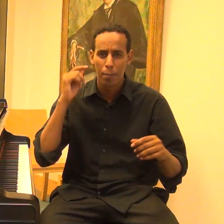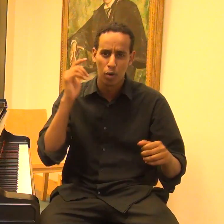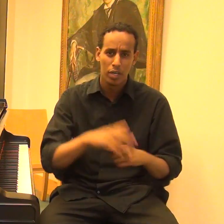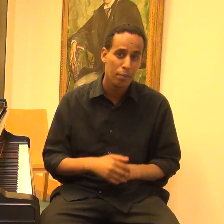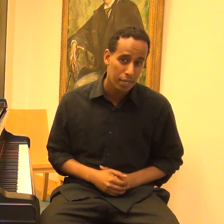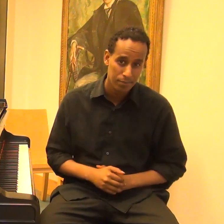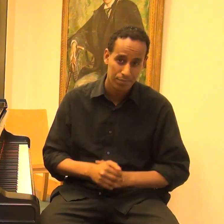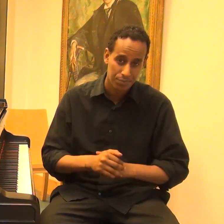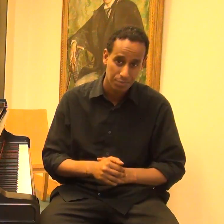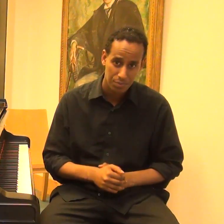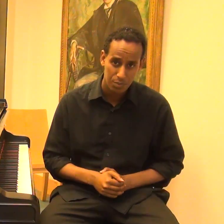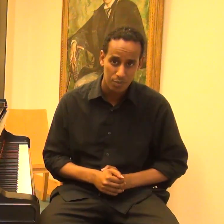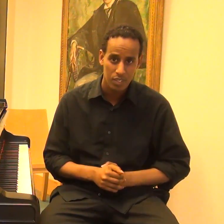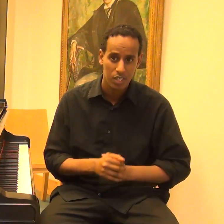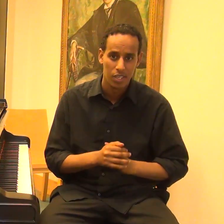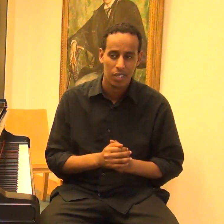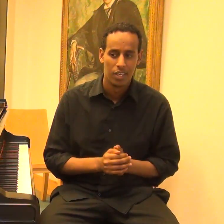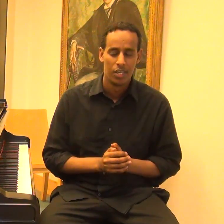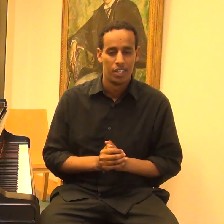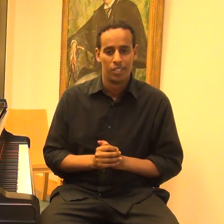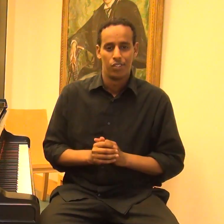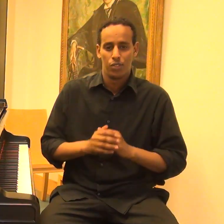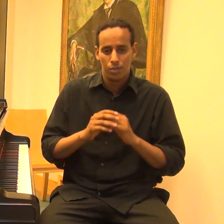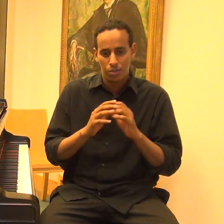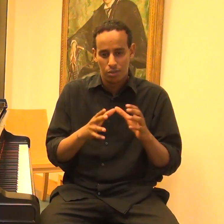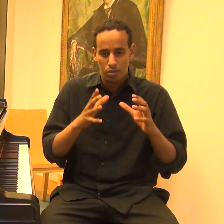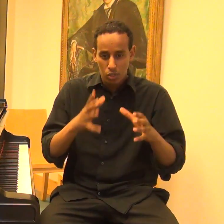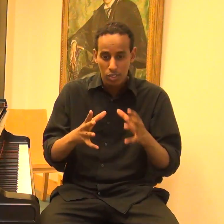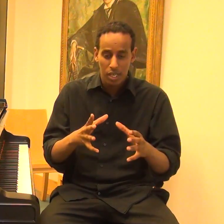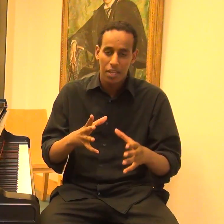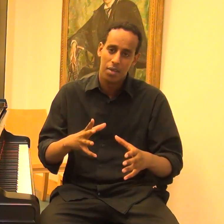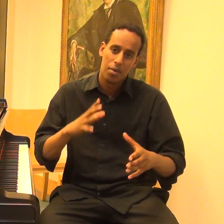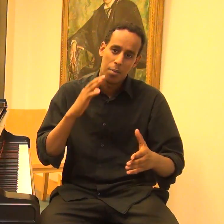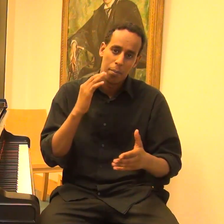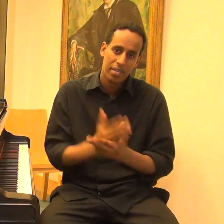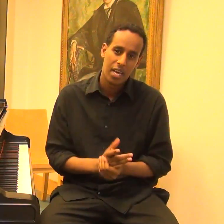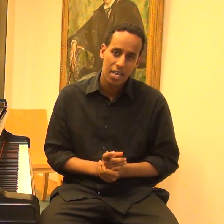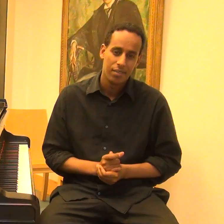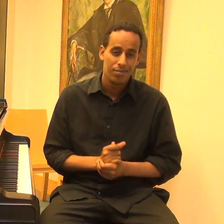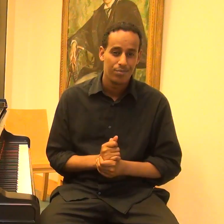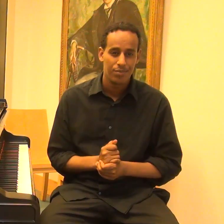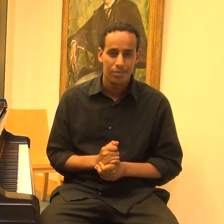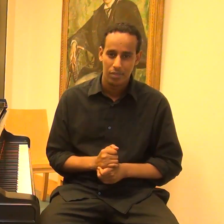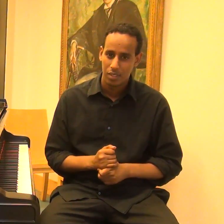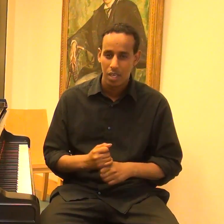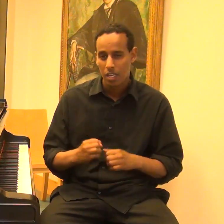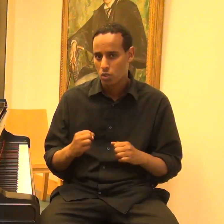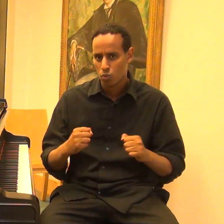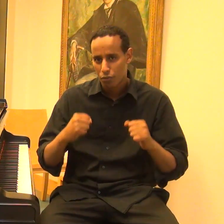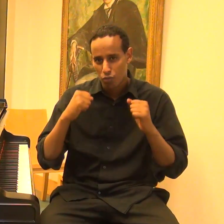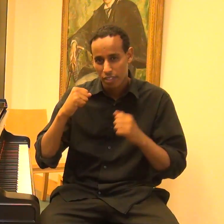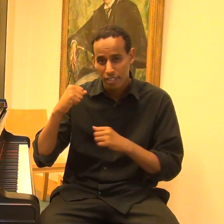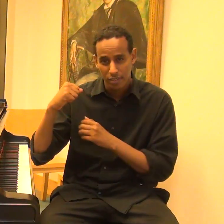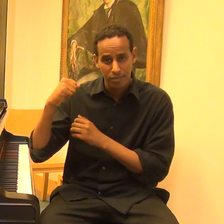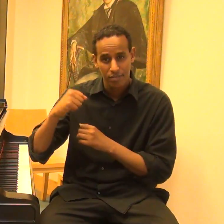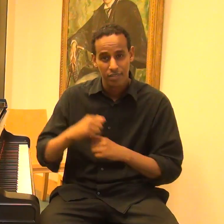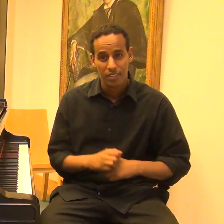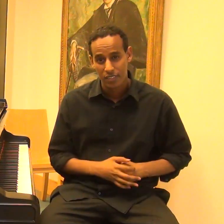por Libra j maidana es muy fuerte